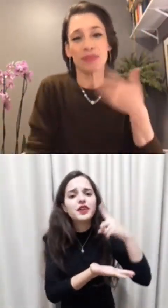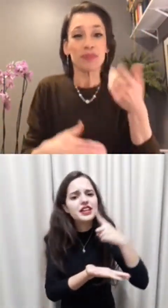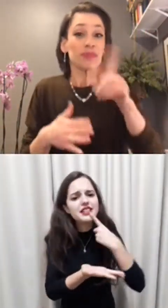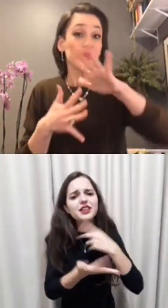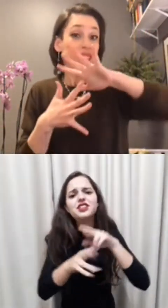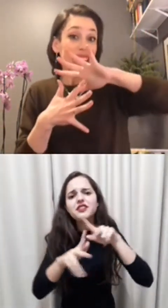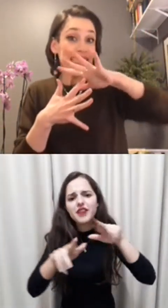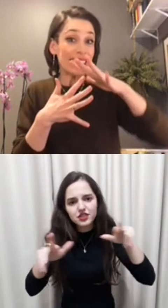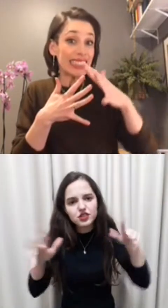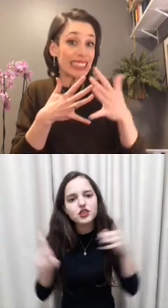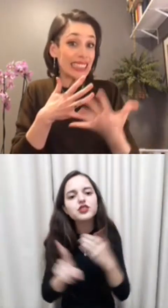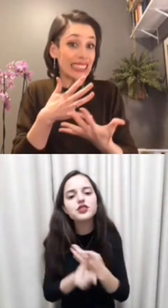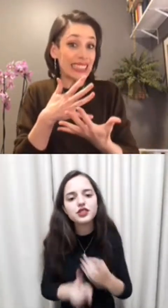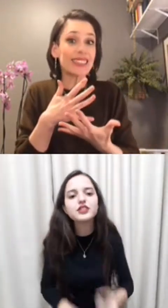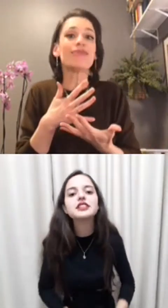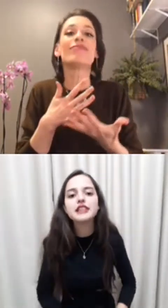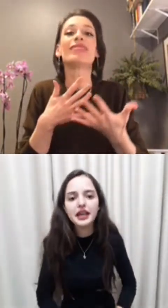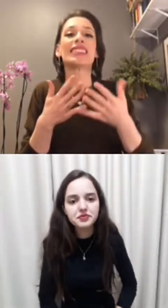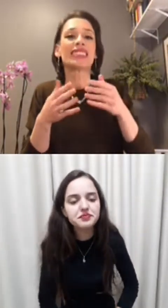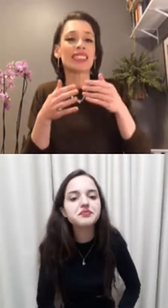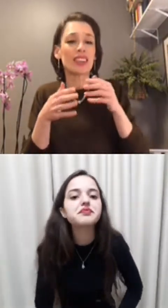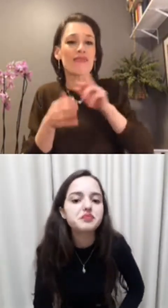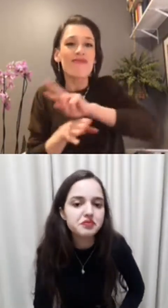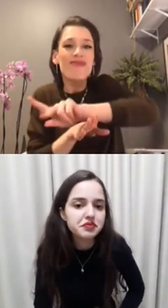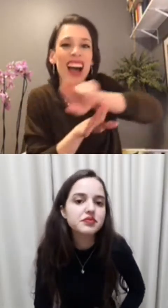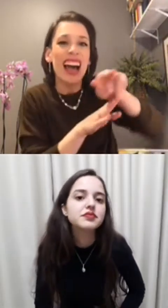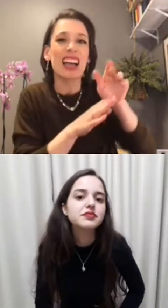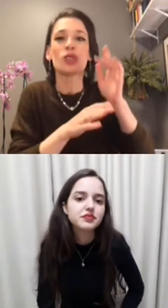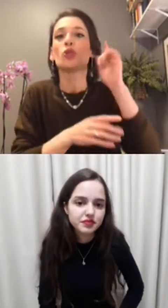fui conhecendo diversos outros surdos, né?